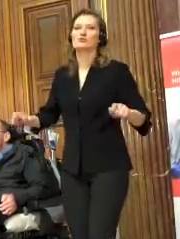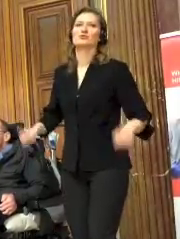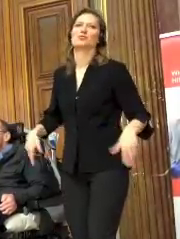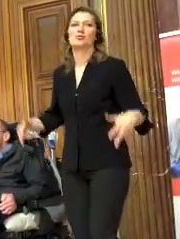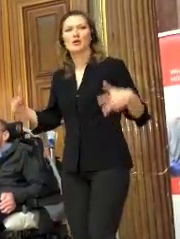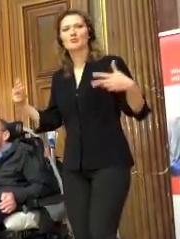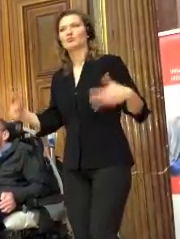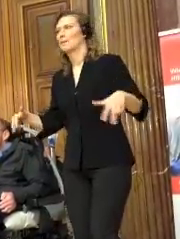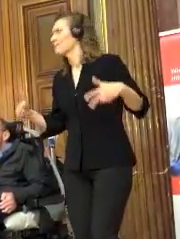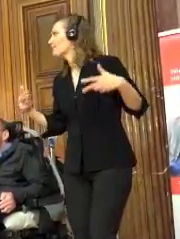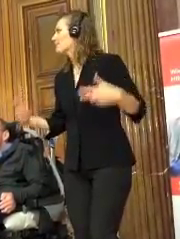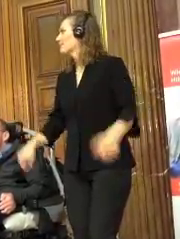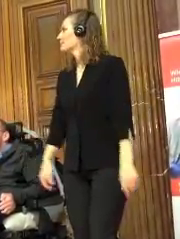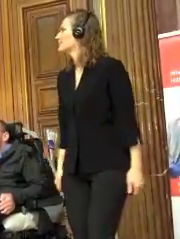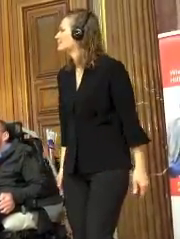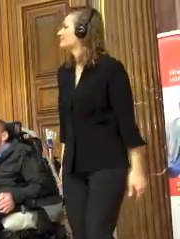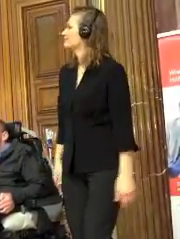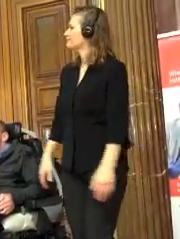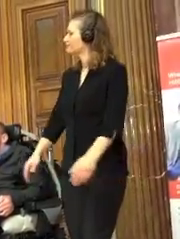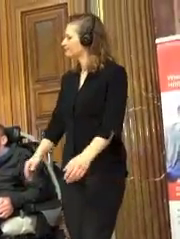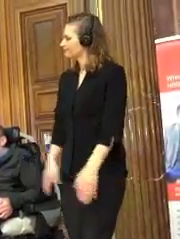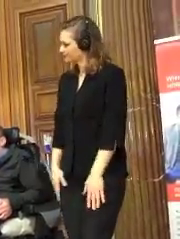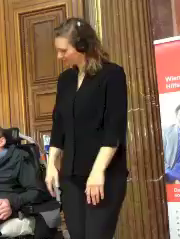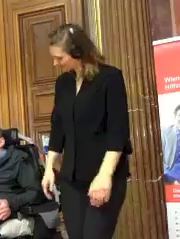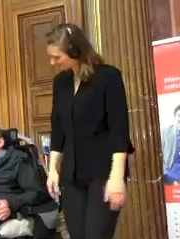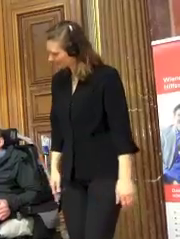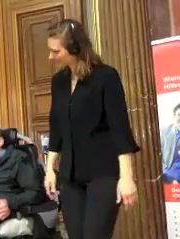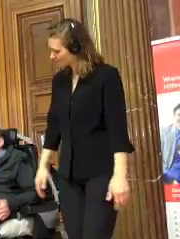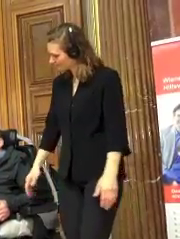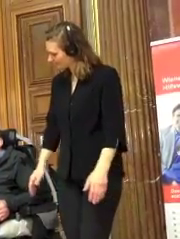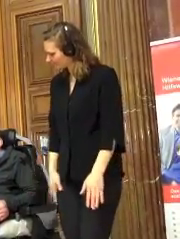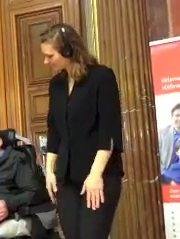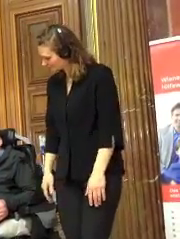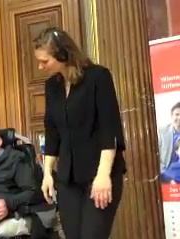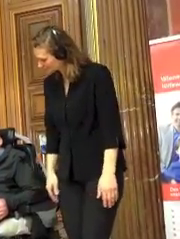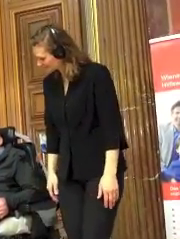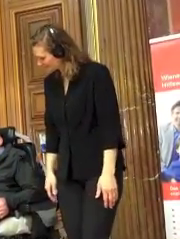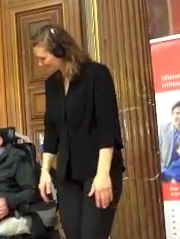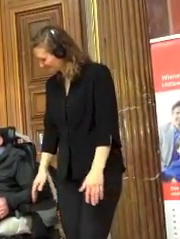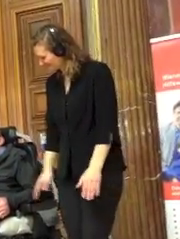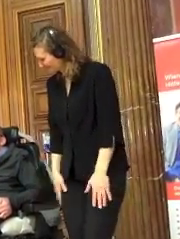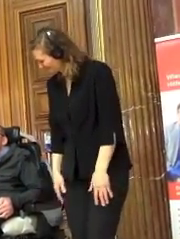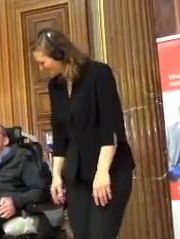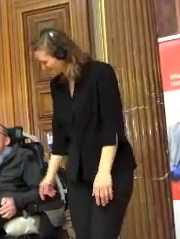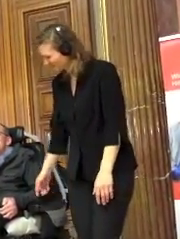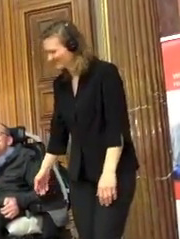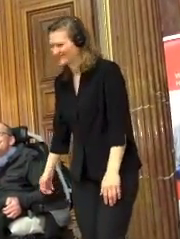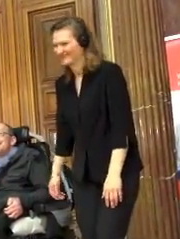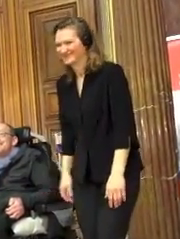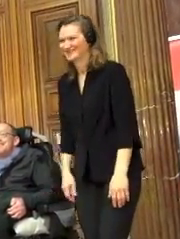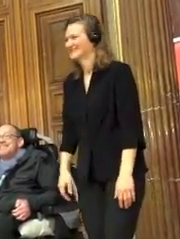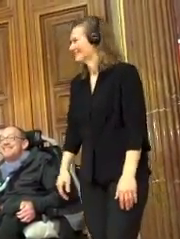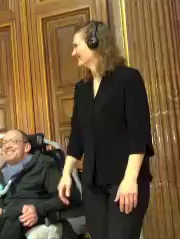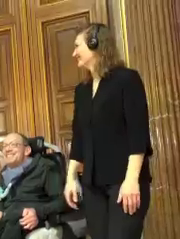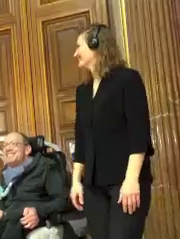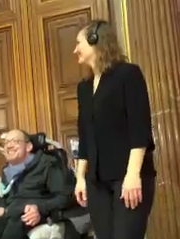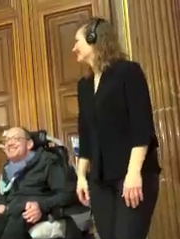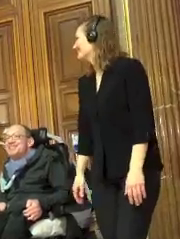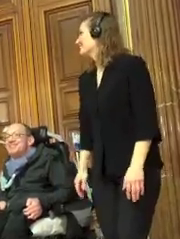Wir kommen mit uns auf Leder, wir ganz im Bett! Roll, roll, roll, Rollstuhl-Bett! Und einmal geht's noch!